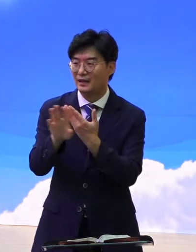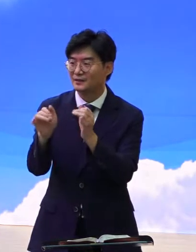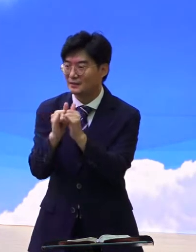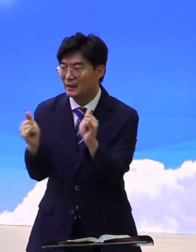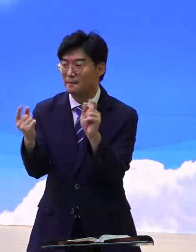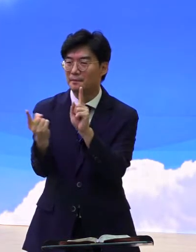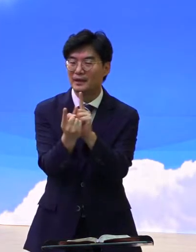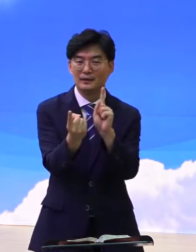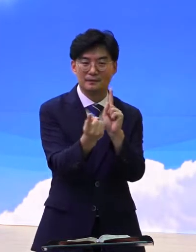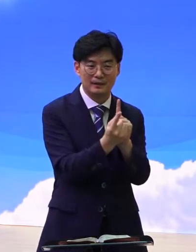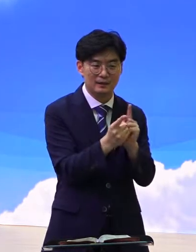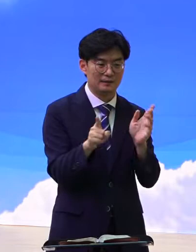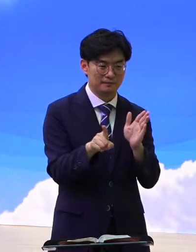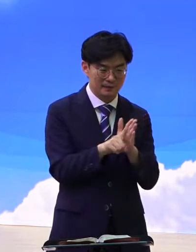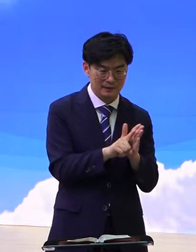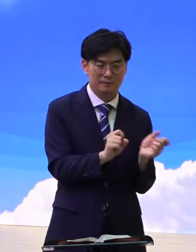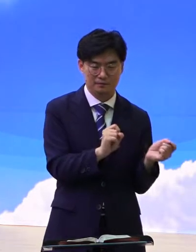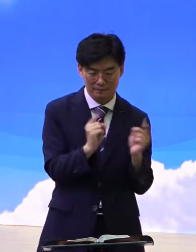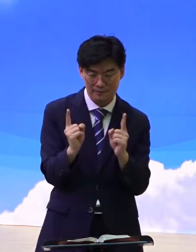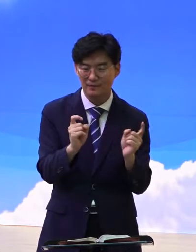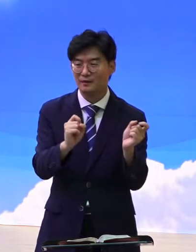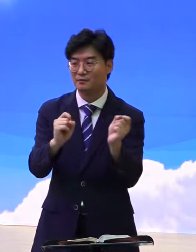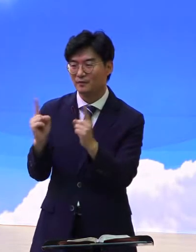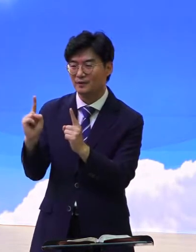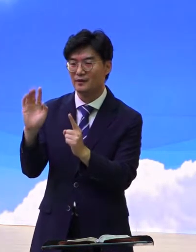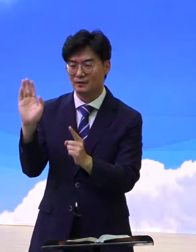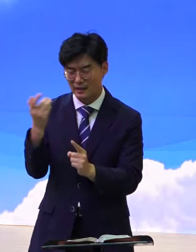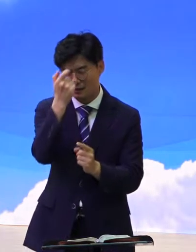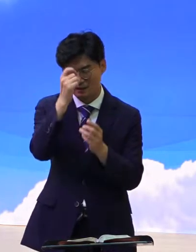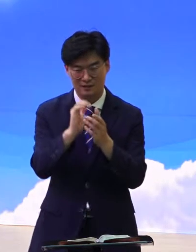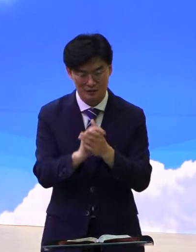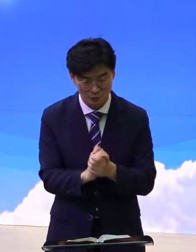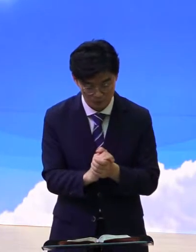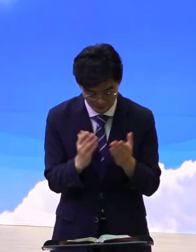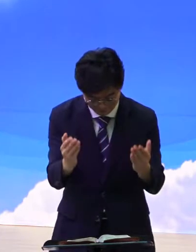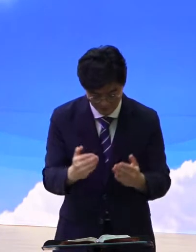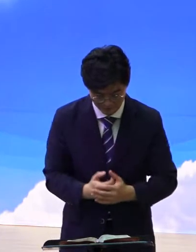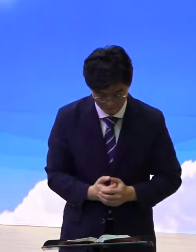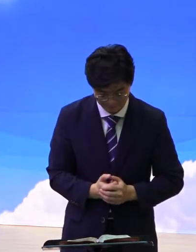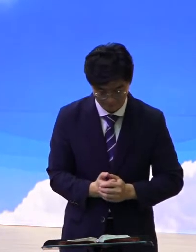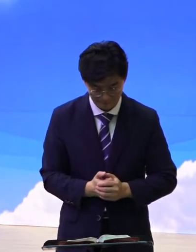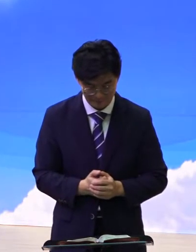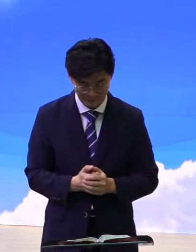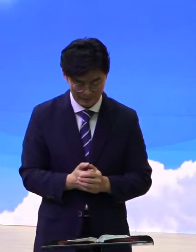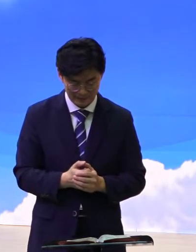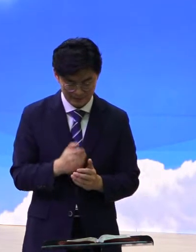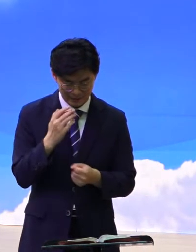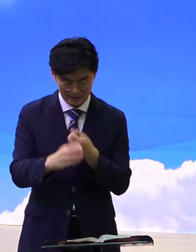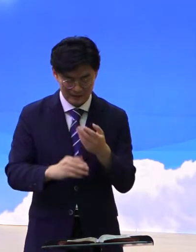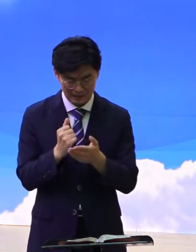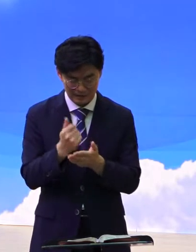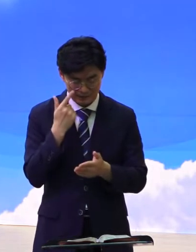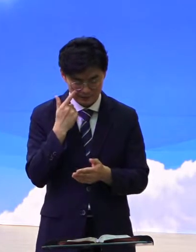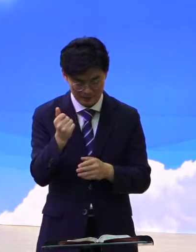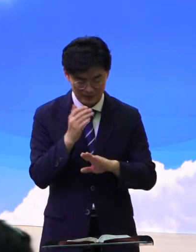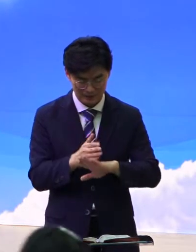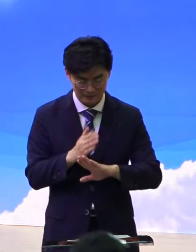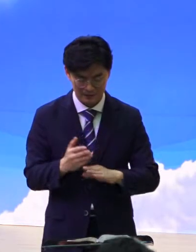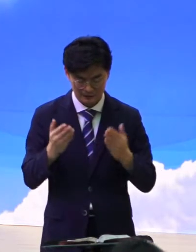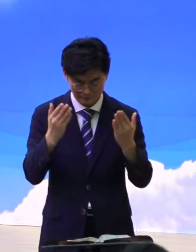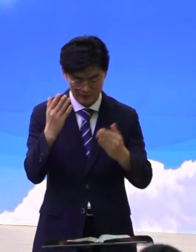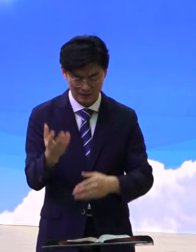신앙이 회복되는 역사가 있기를 주님의 이름으로 축복합니다. 기도하겠습니다. 하나님 아버지 감사합니다. 거룩하신